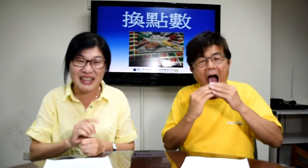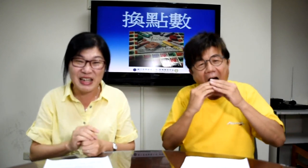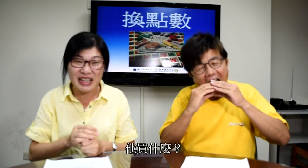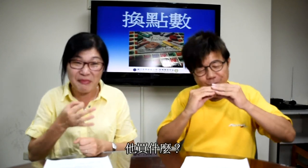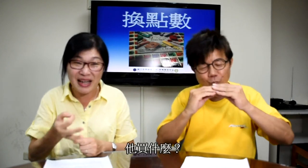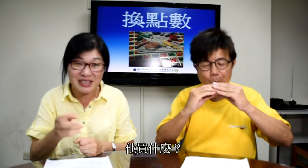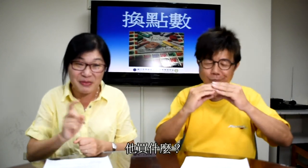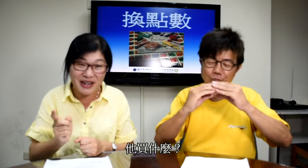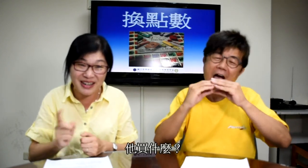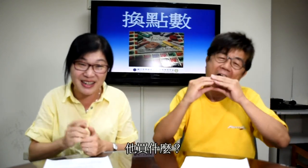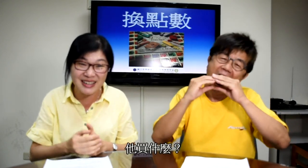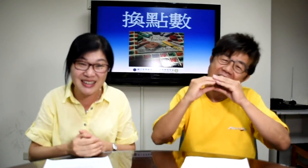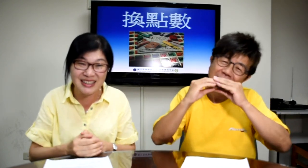他买什么？